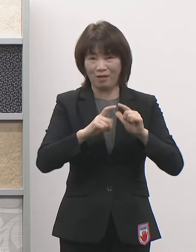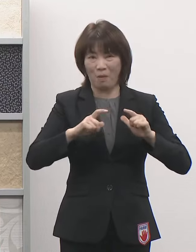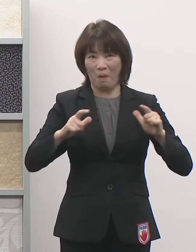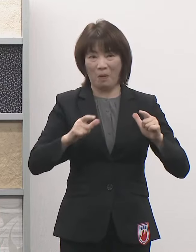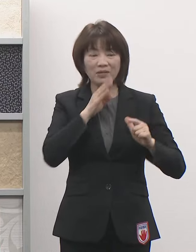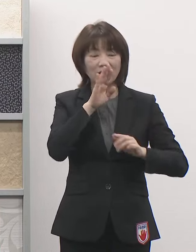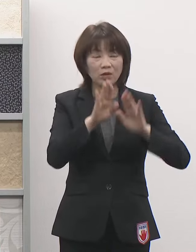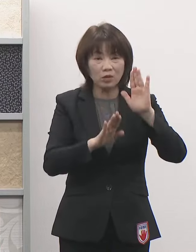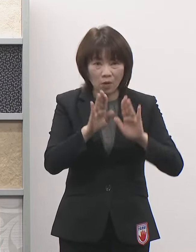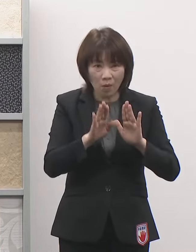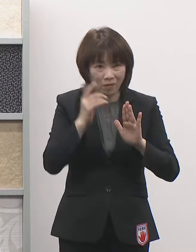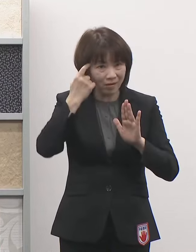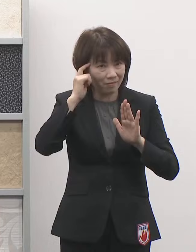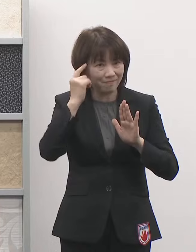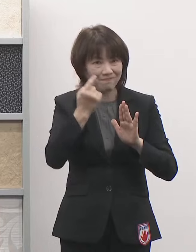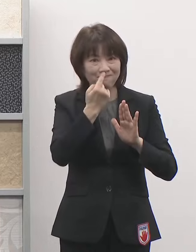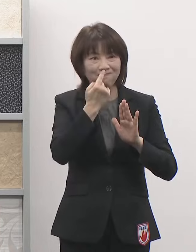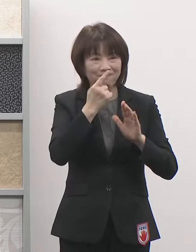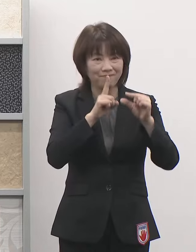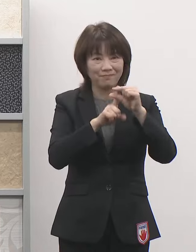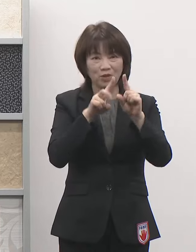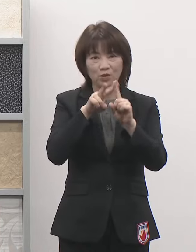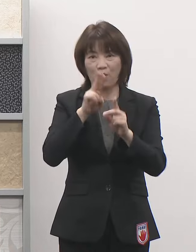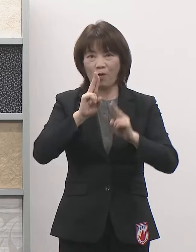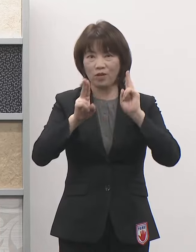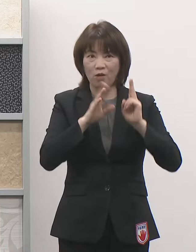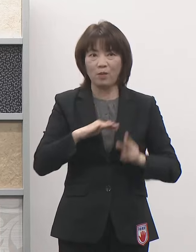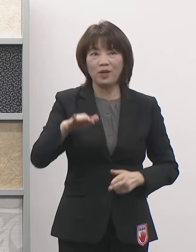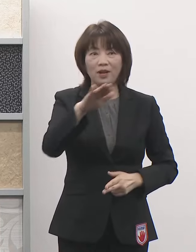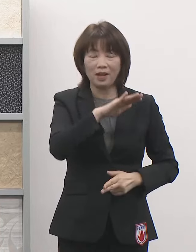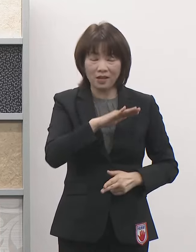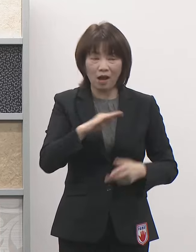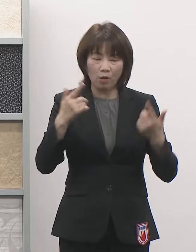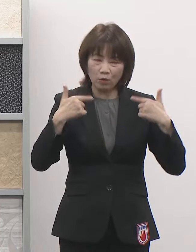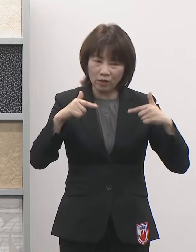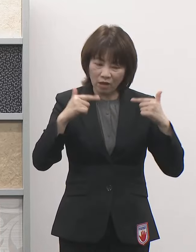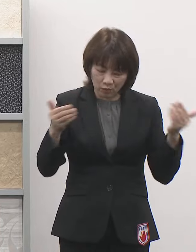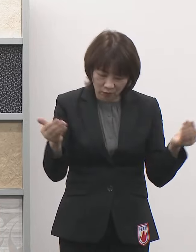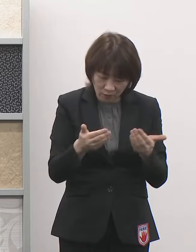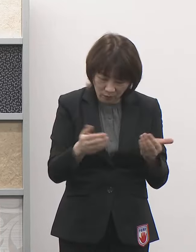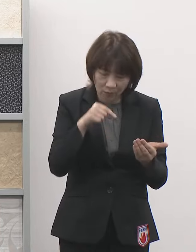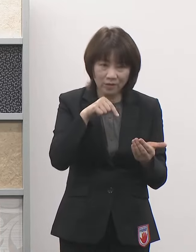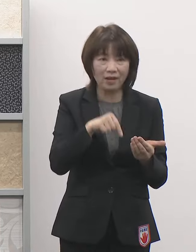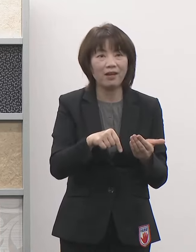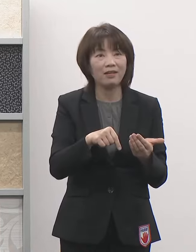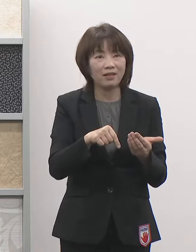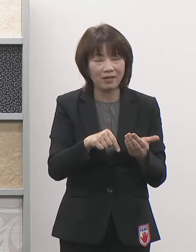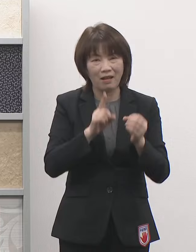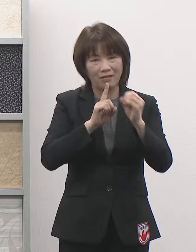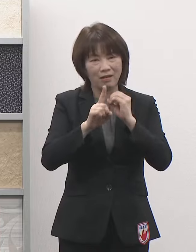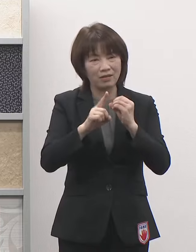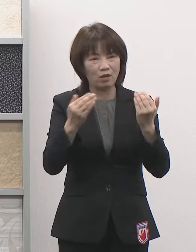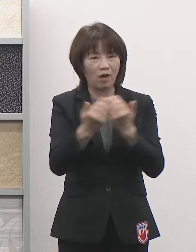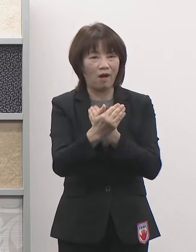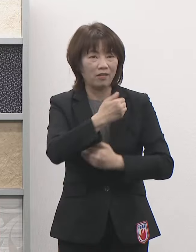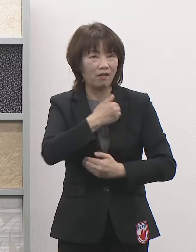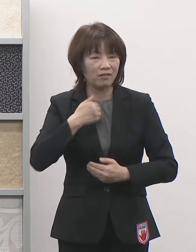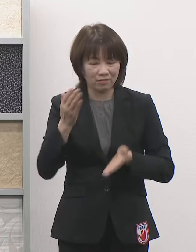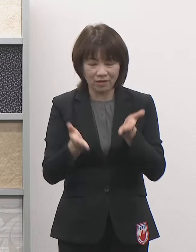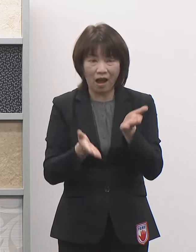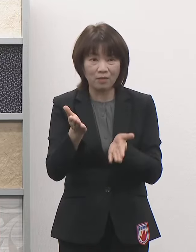して、その中小企業の皆さんが普段使いできる、実情に合わせて普段使いできるサービ